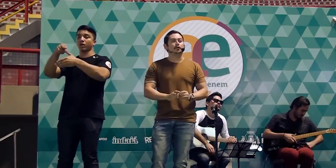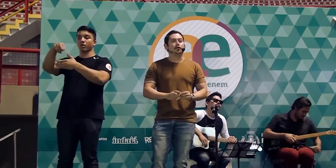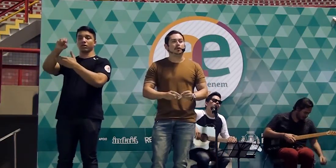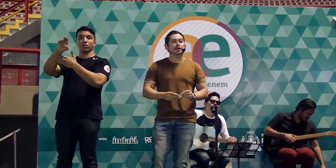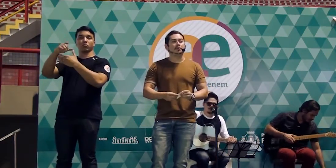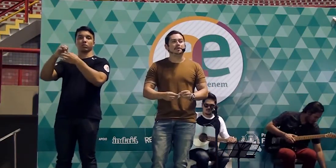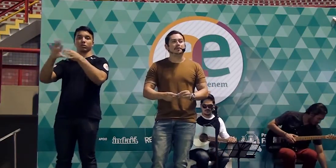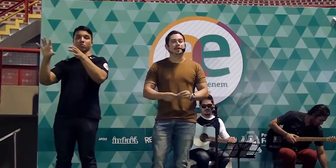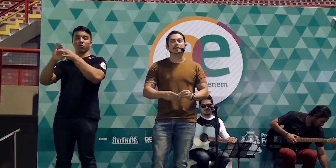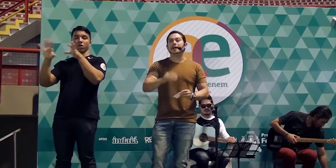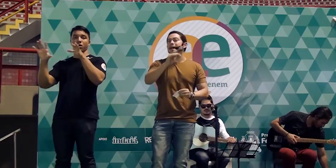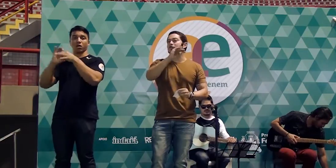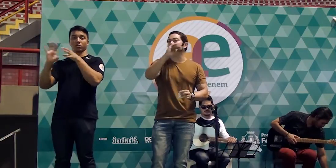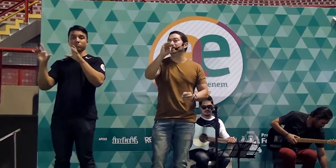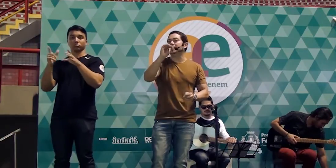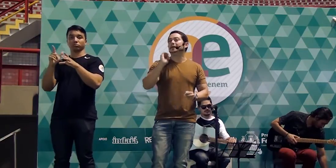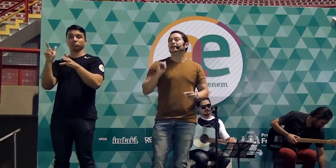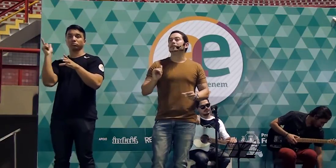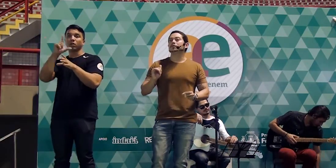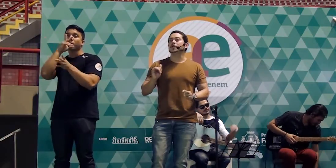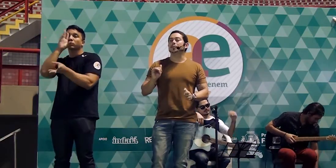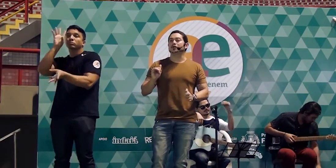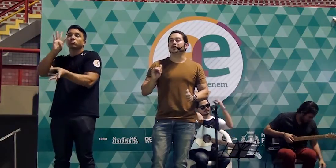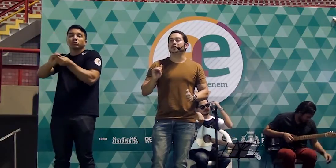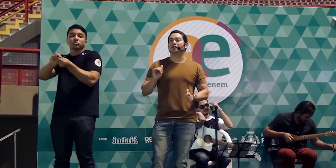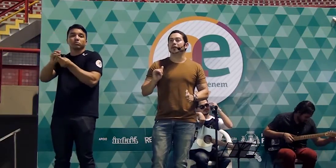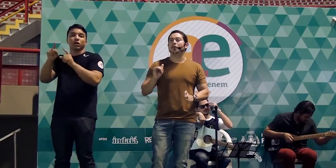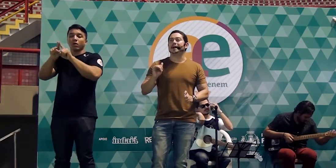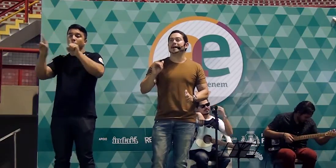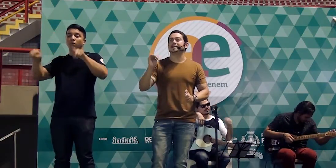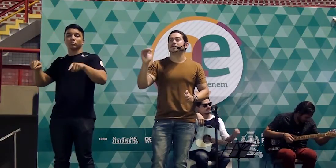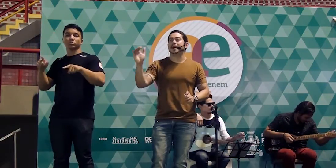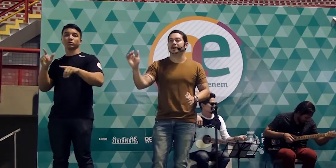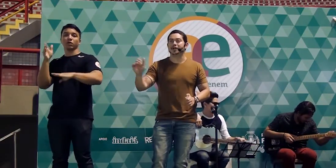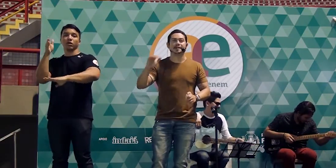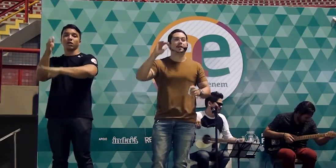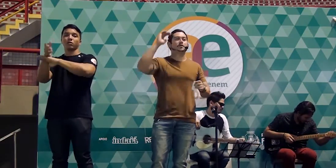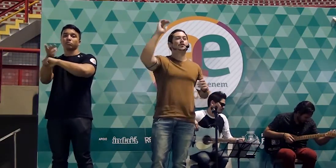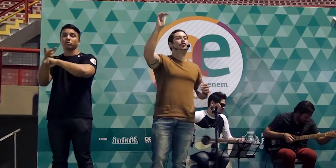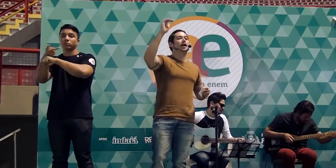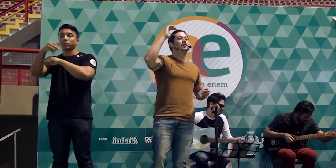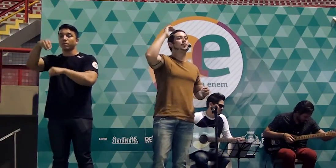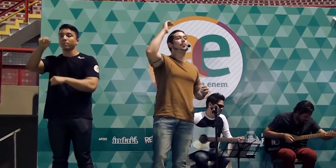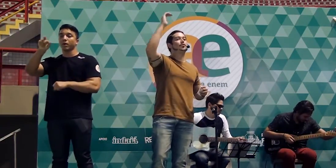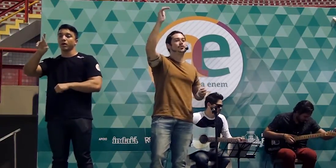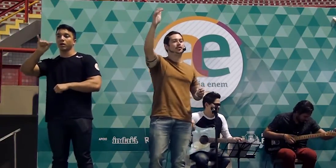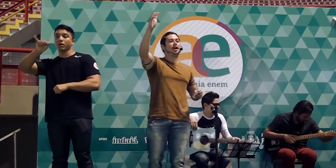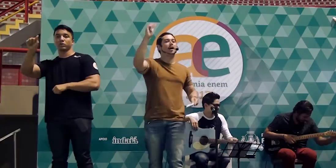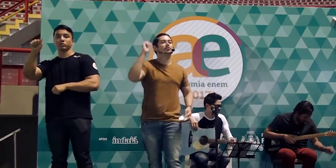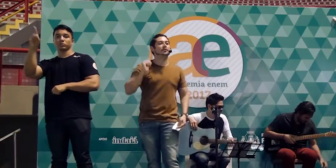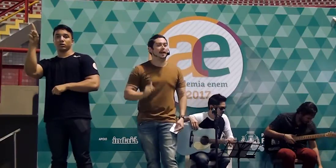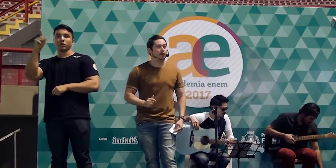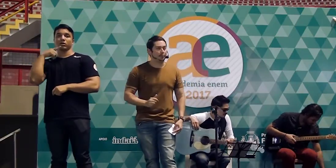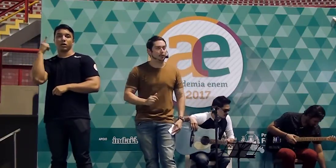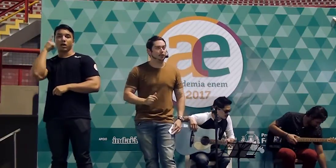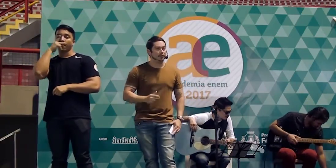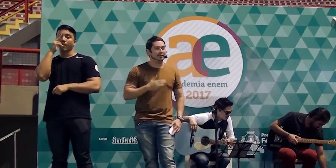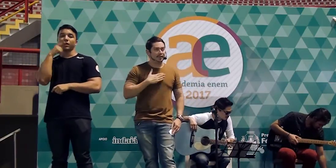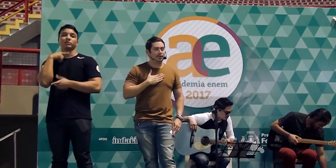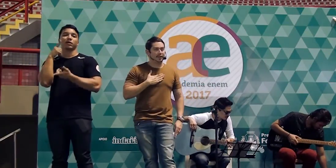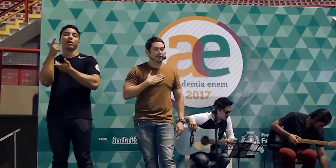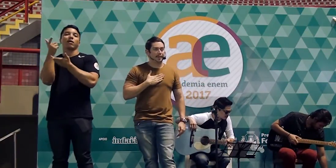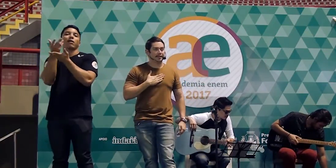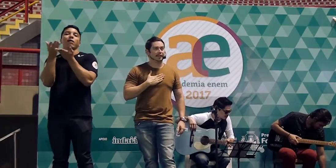com o Fernando Collor, que inclusive resumia o seu projeto de governo com a caça aos marajás, que eram os funcionários públicos de alto valor para